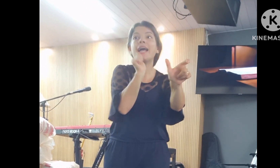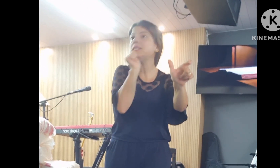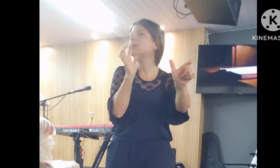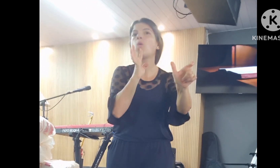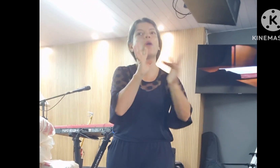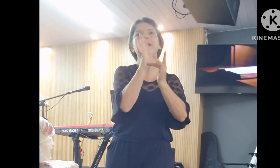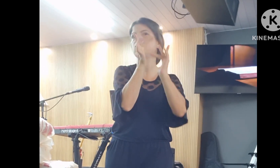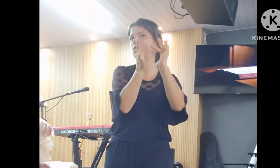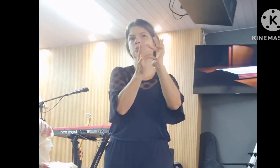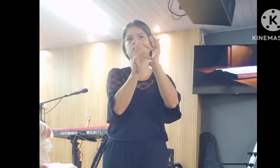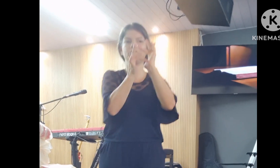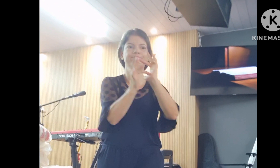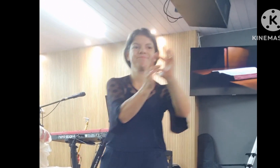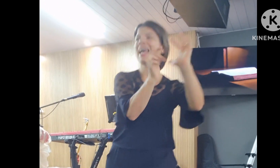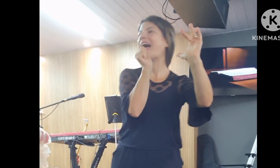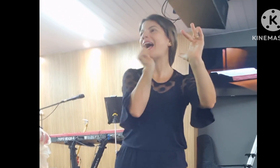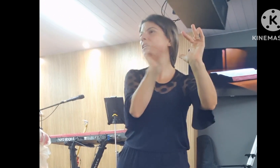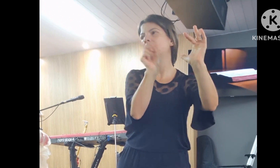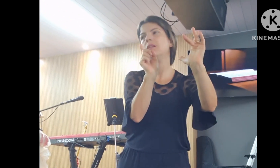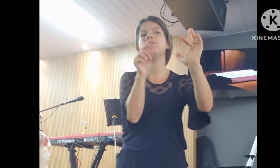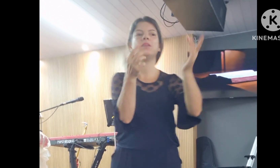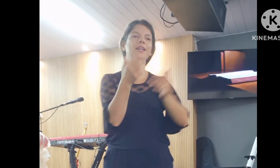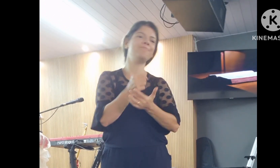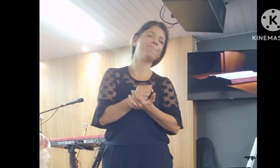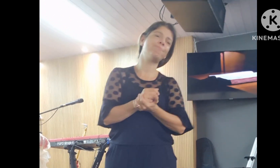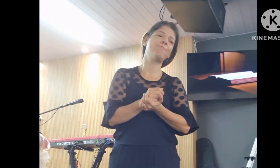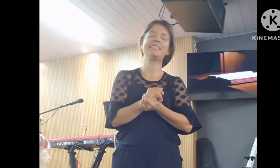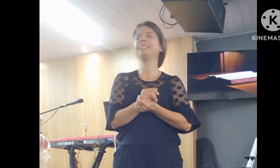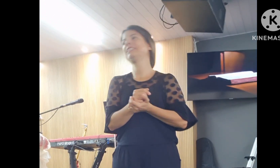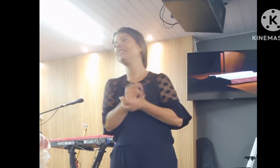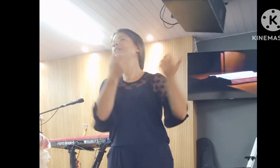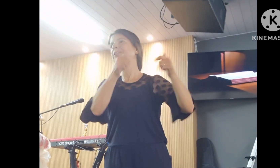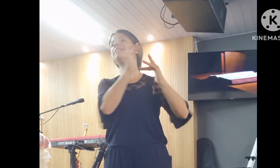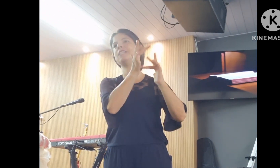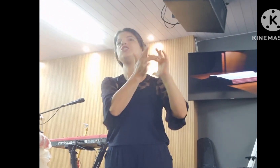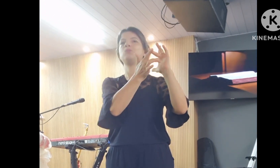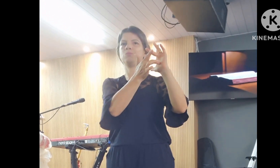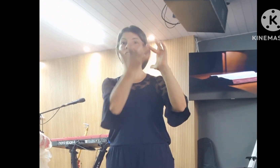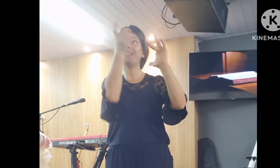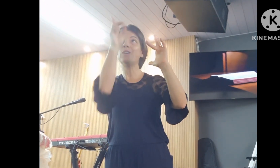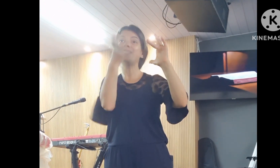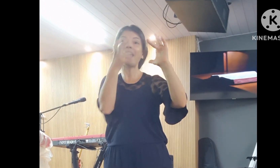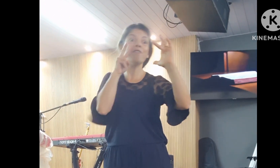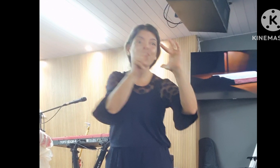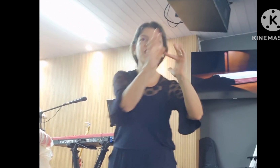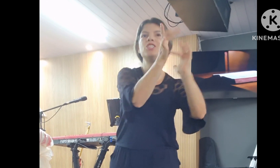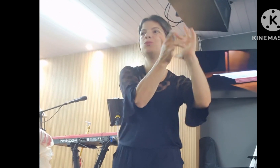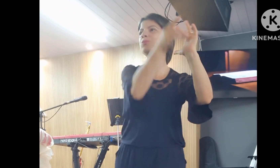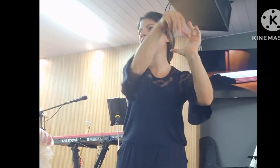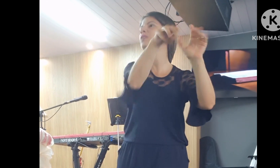A segunda pergunta é diferente. O que você vê quando você olha para